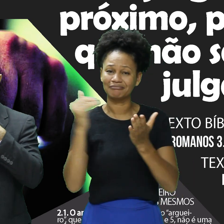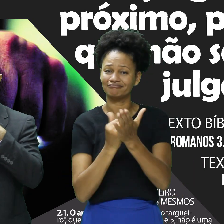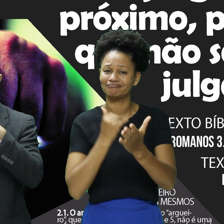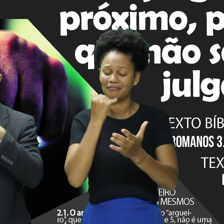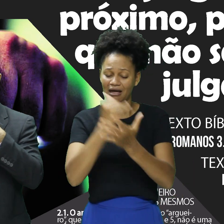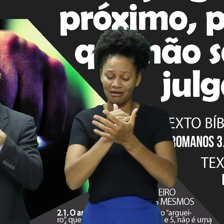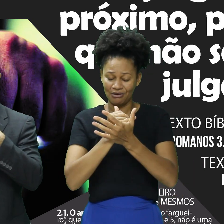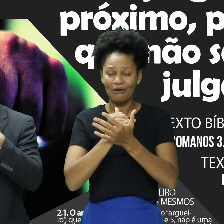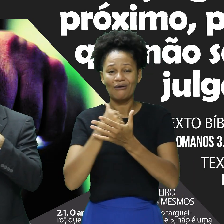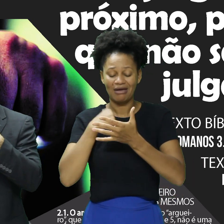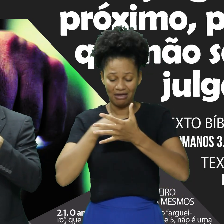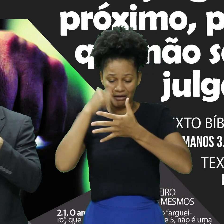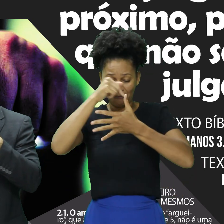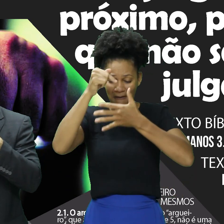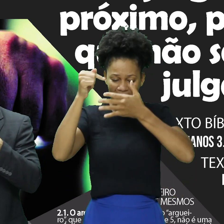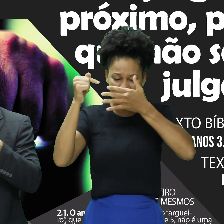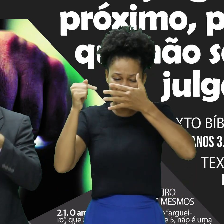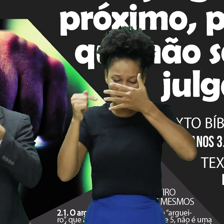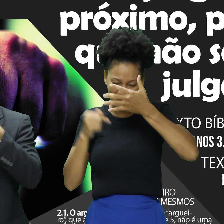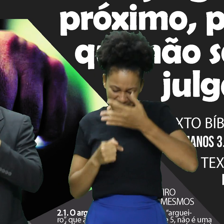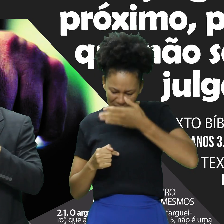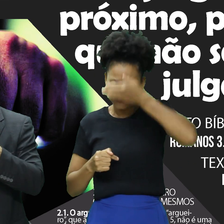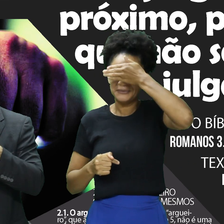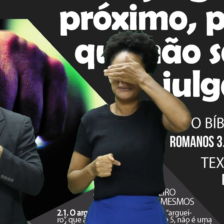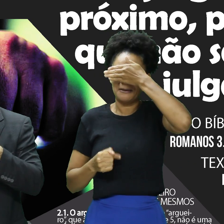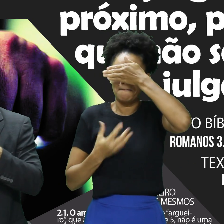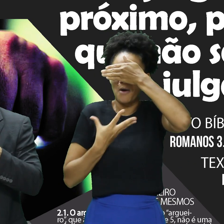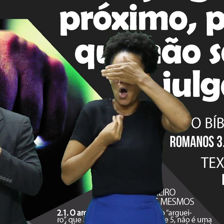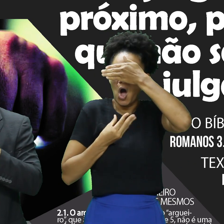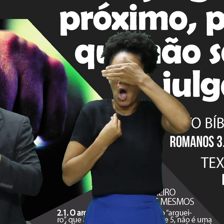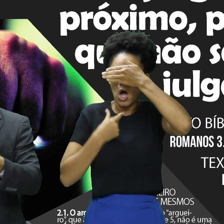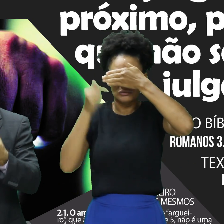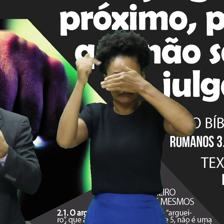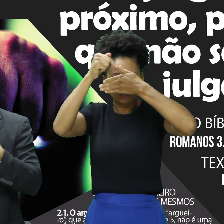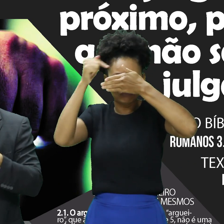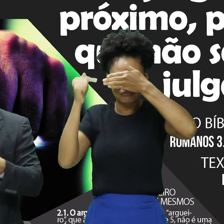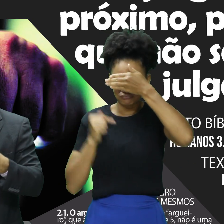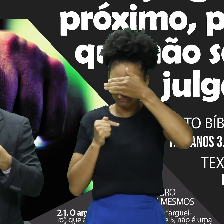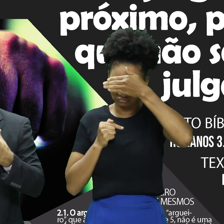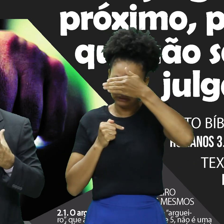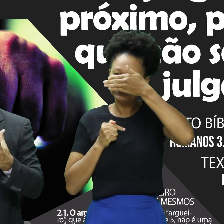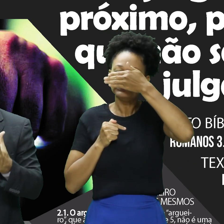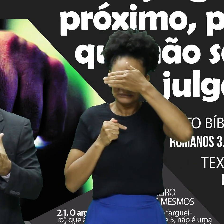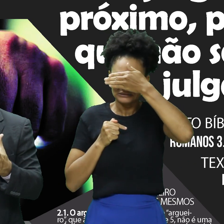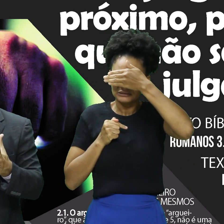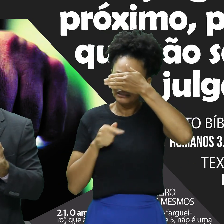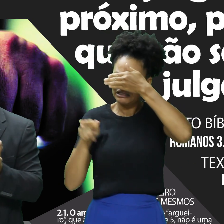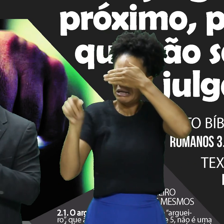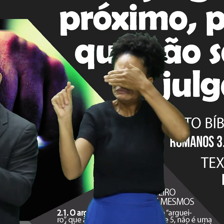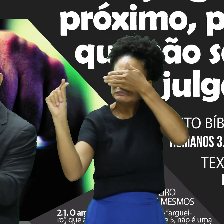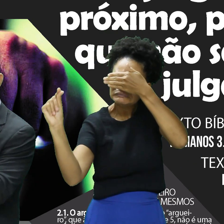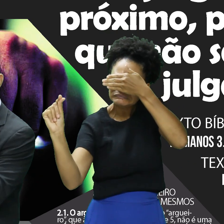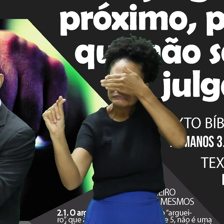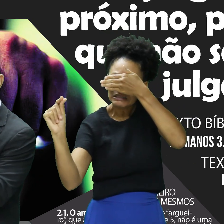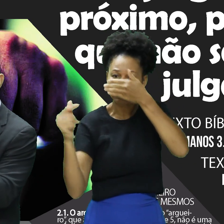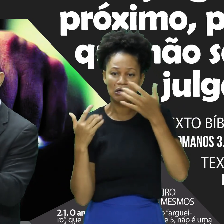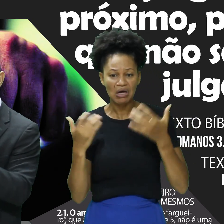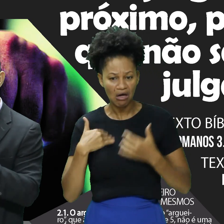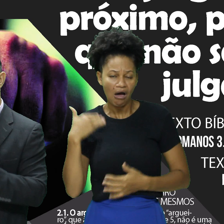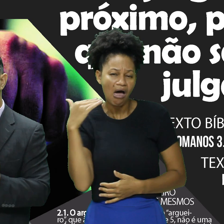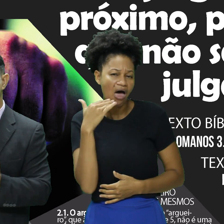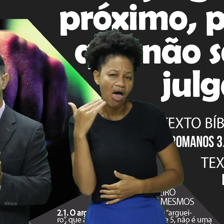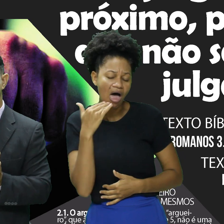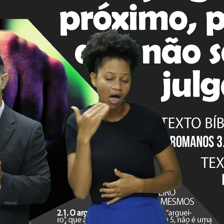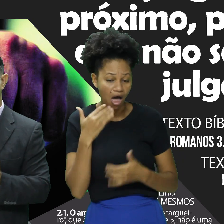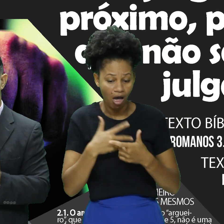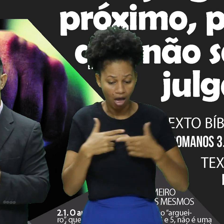olho, porque eu tinha defeito e eu tenho defeito. E sou constituído de defeitos. Eu quero acertar, mas